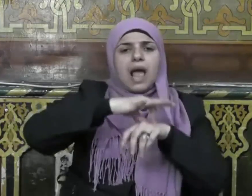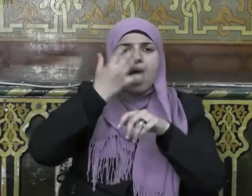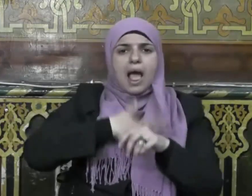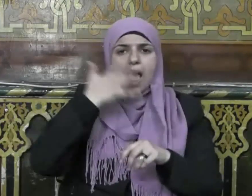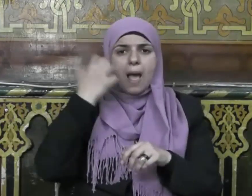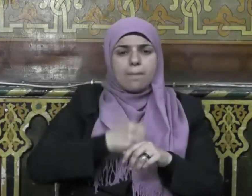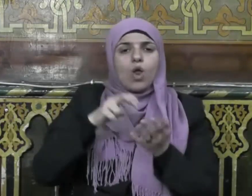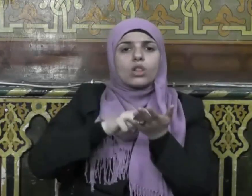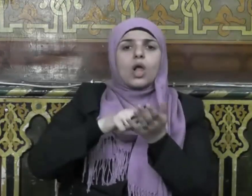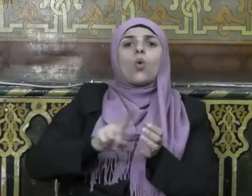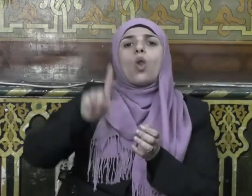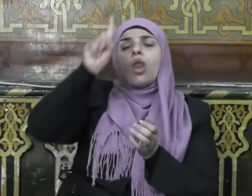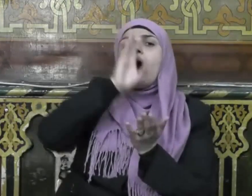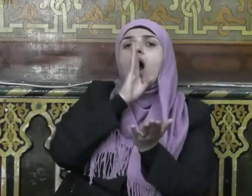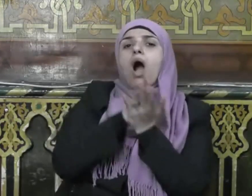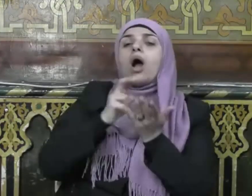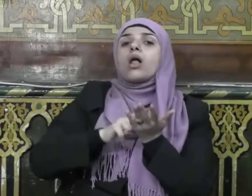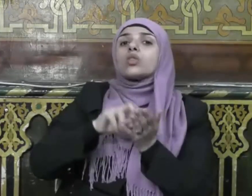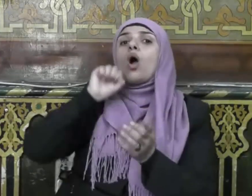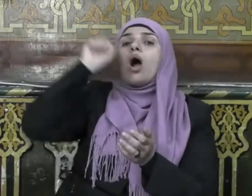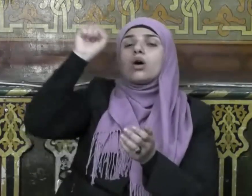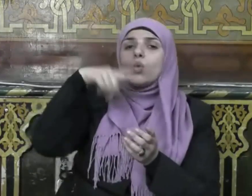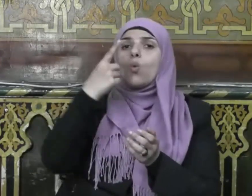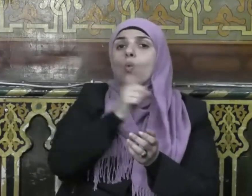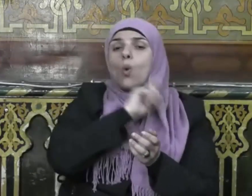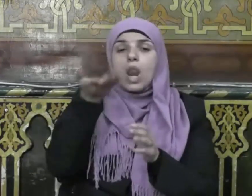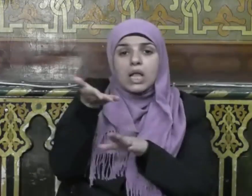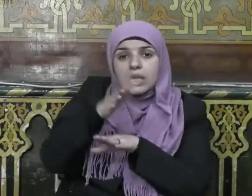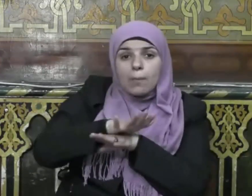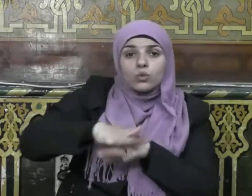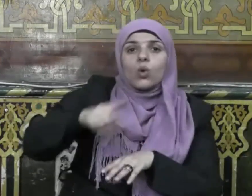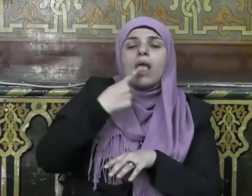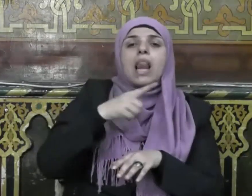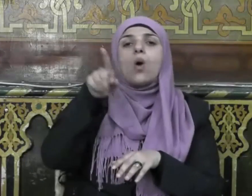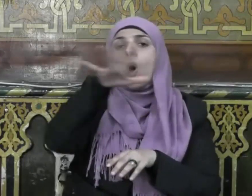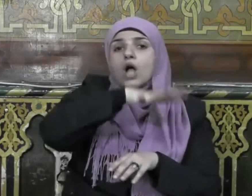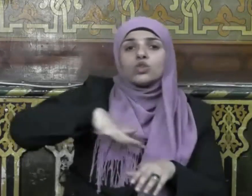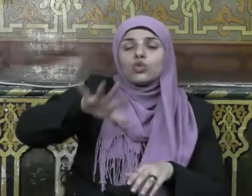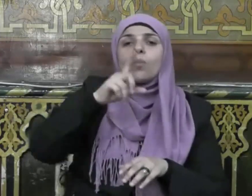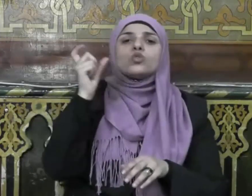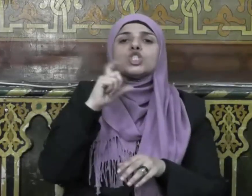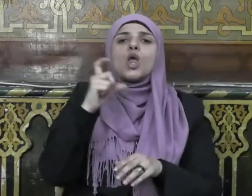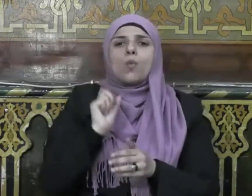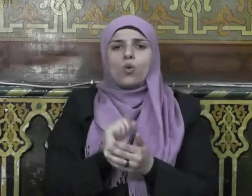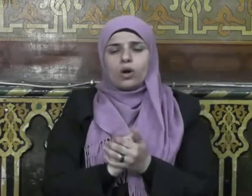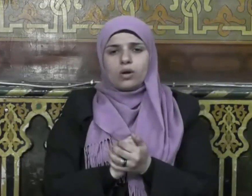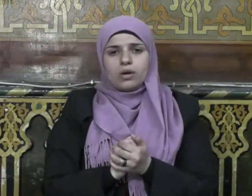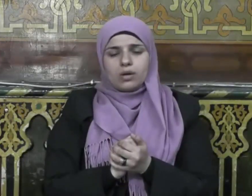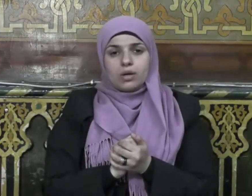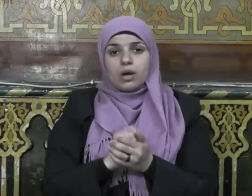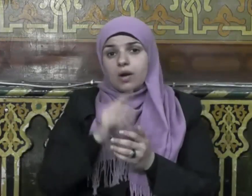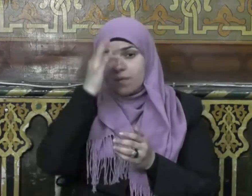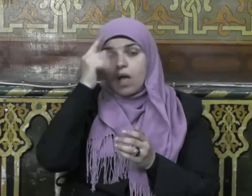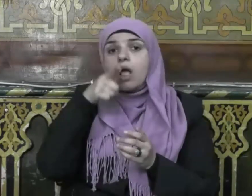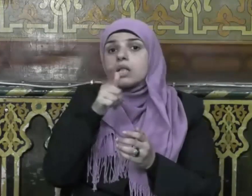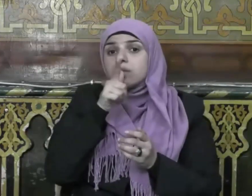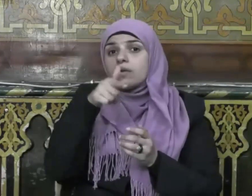آمنوا اتقوا الله حق تقاته ولا تموتن إلا وأنتم مسلمون فذكروا في